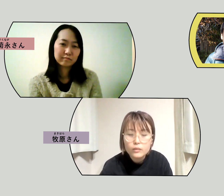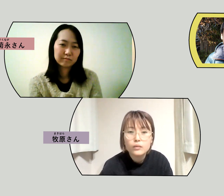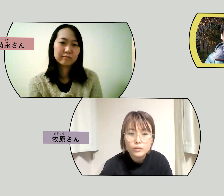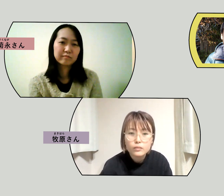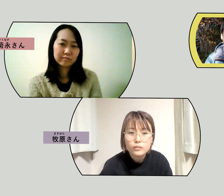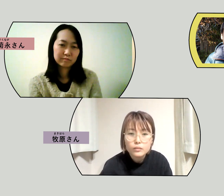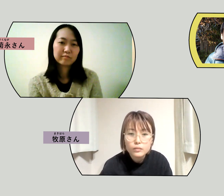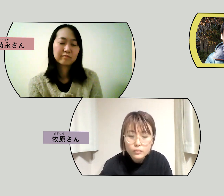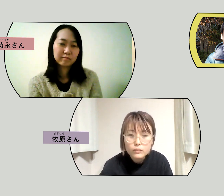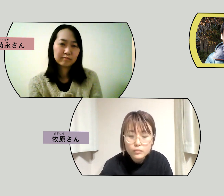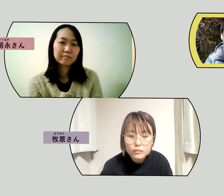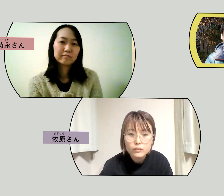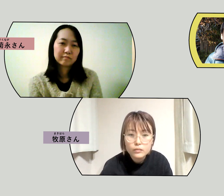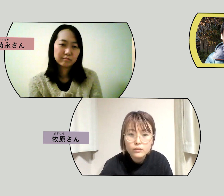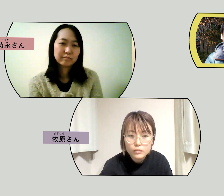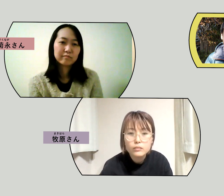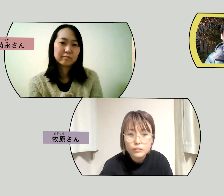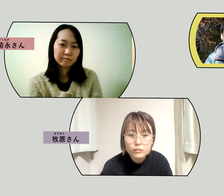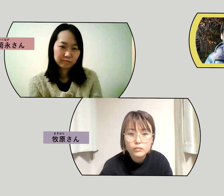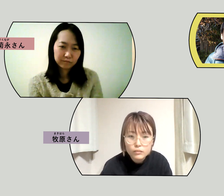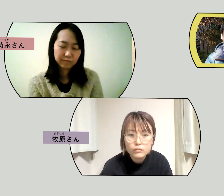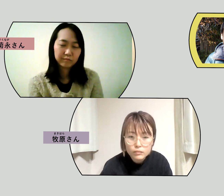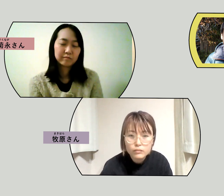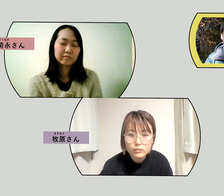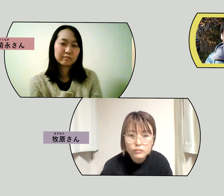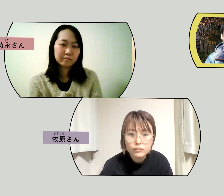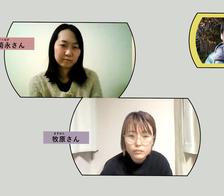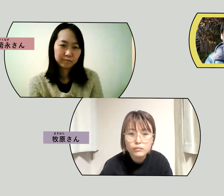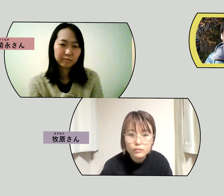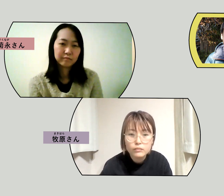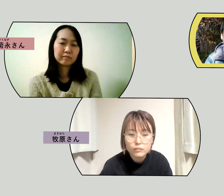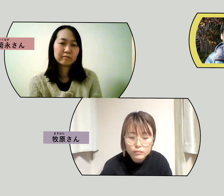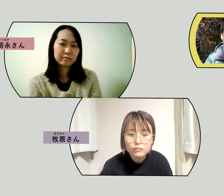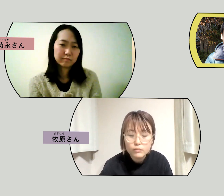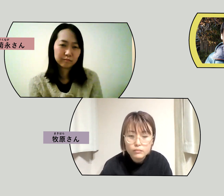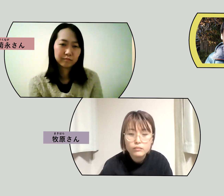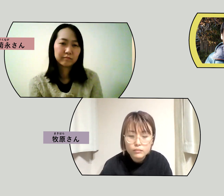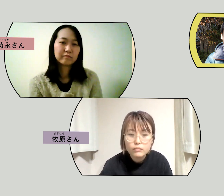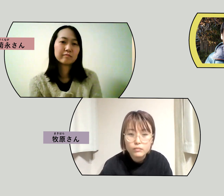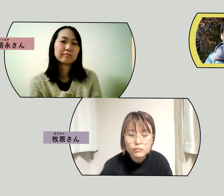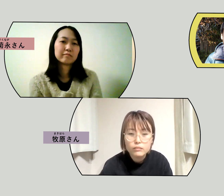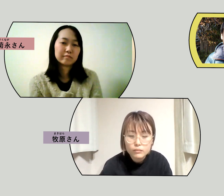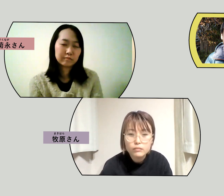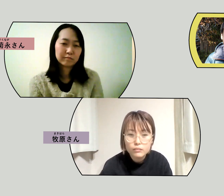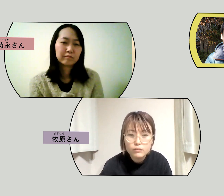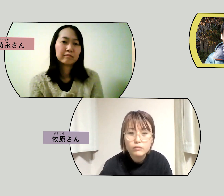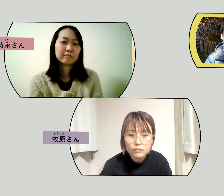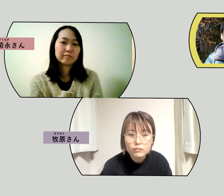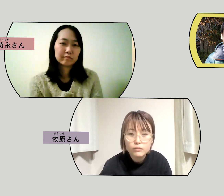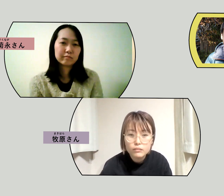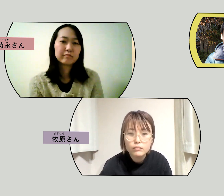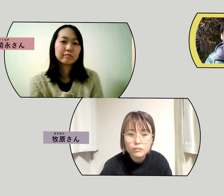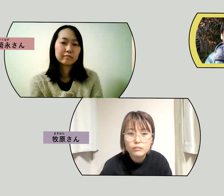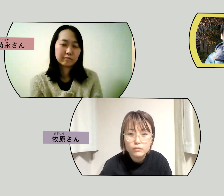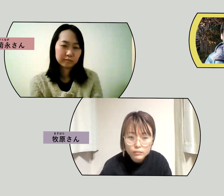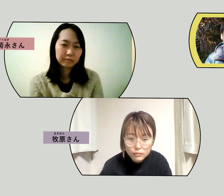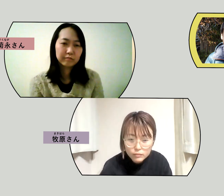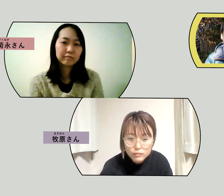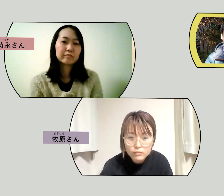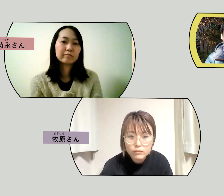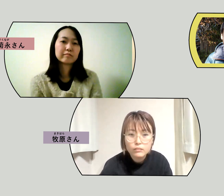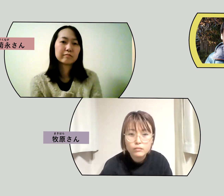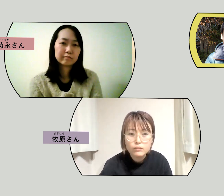使って回あの日常生活を営んでいるということで多分その言語体系言語